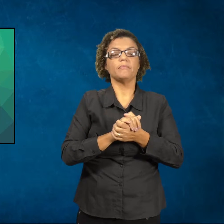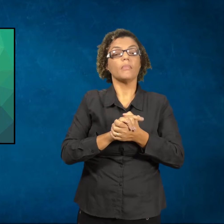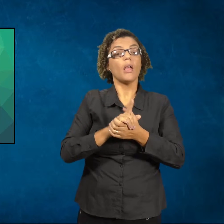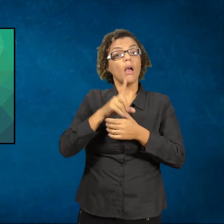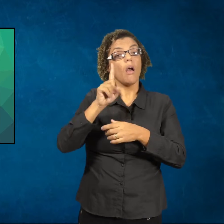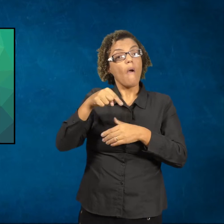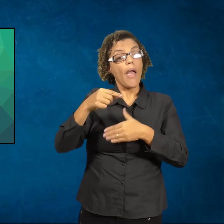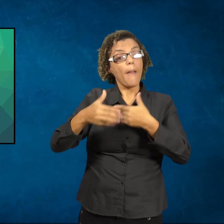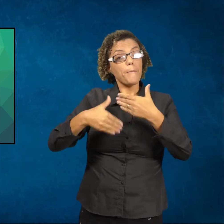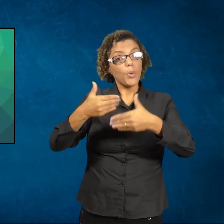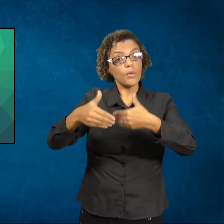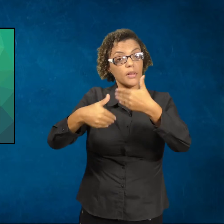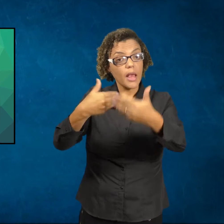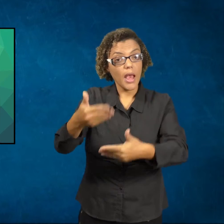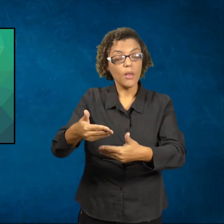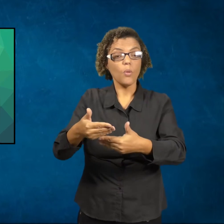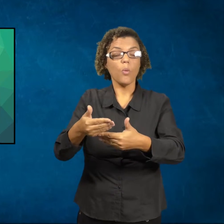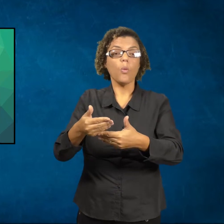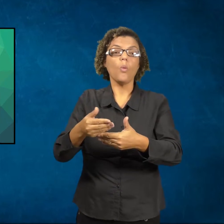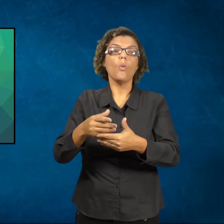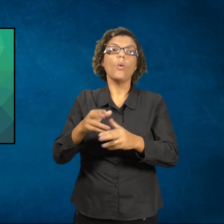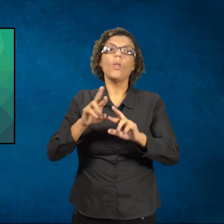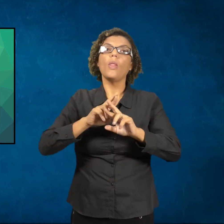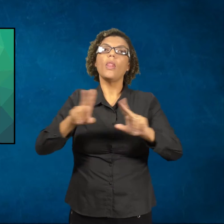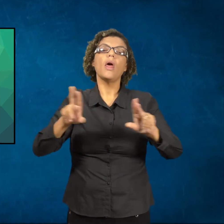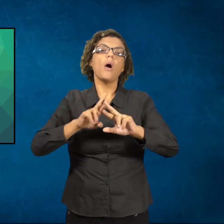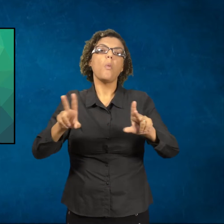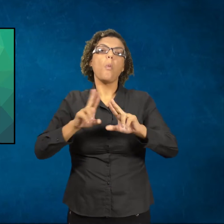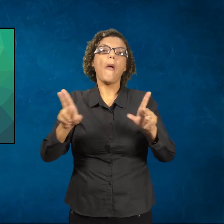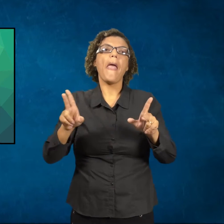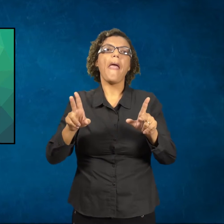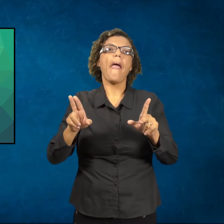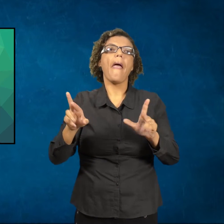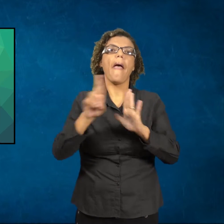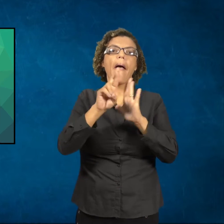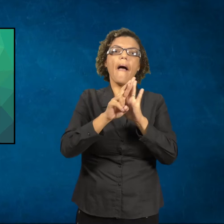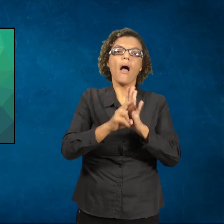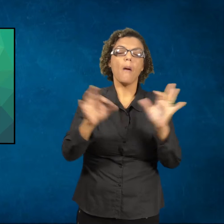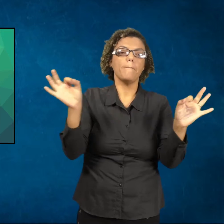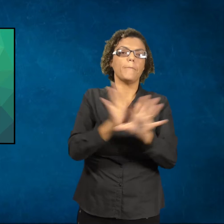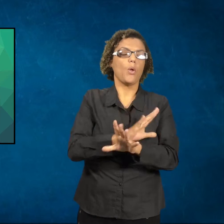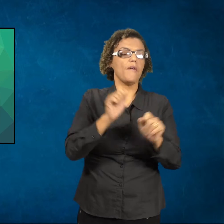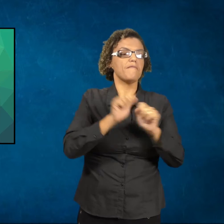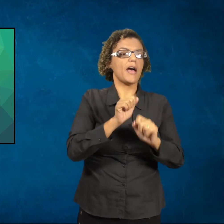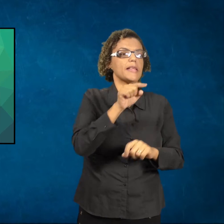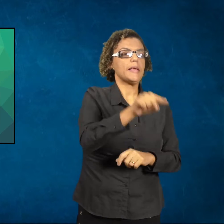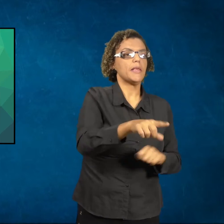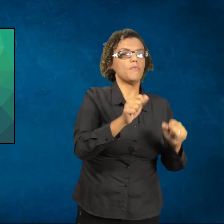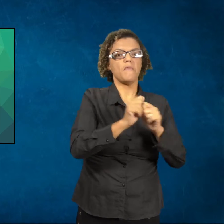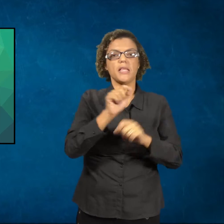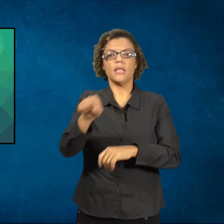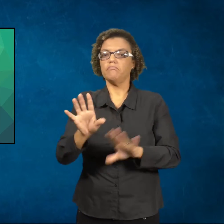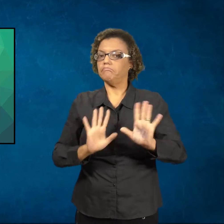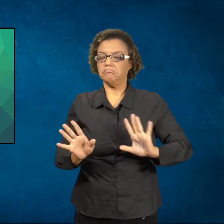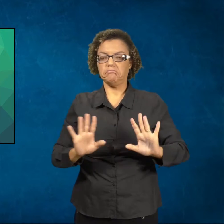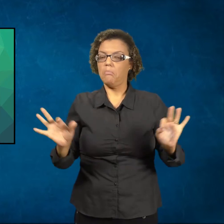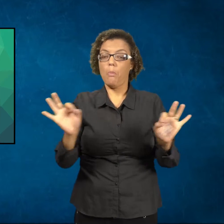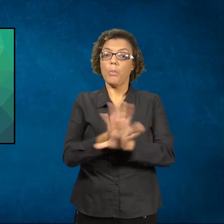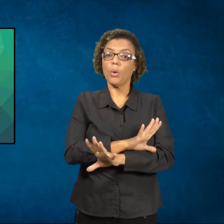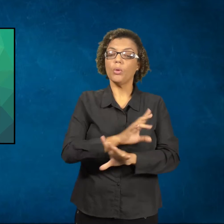processo que não é exatamente um algoritmo do tipo faça isso, faça aquilo, porque o esquema ele se presta